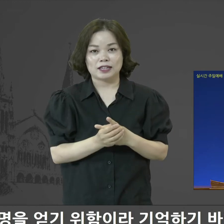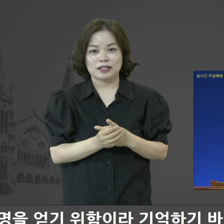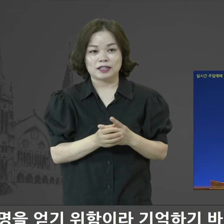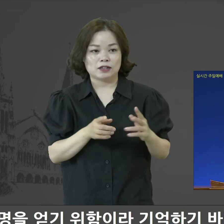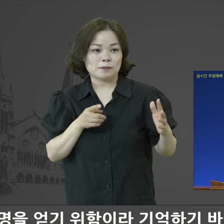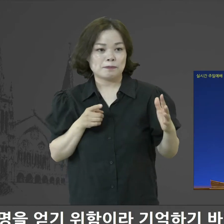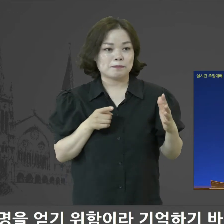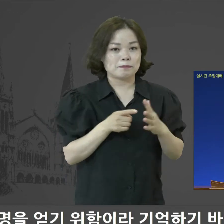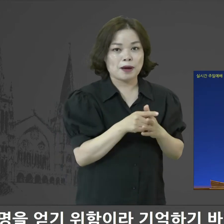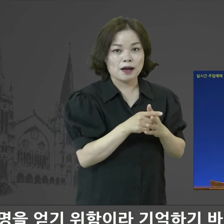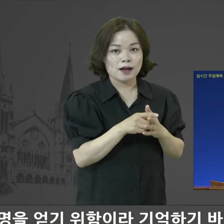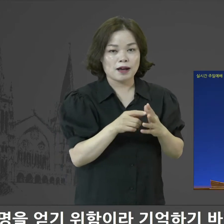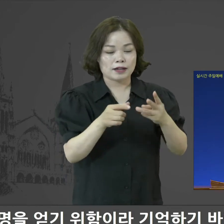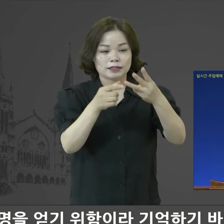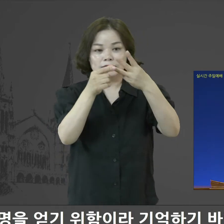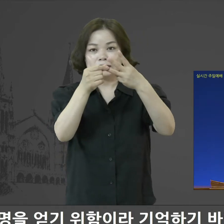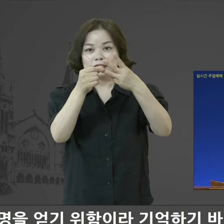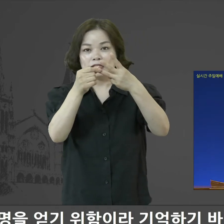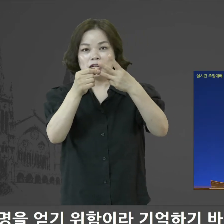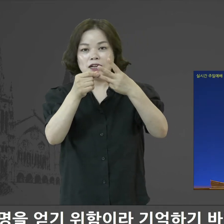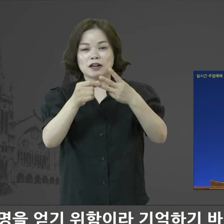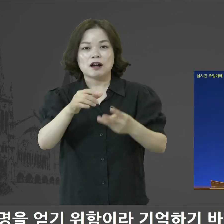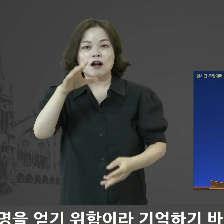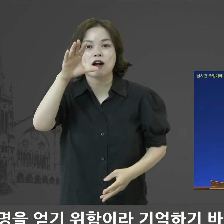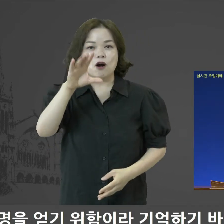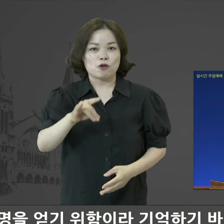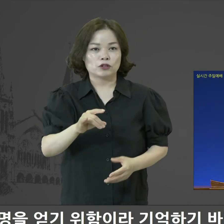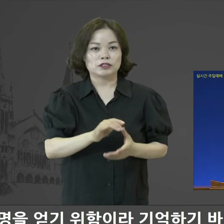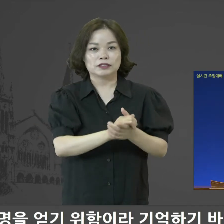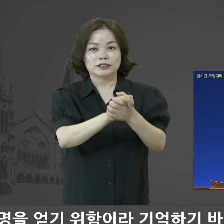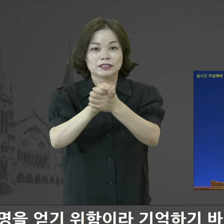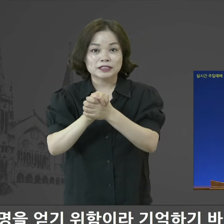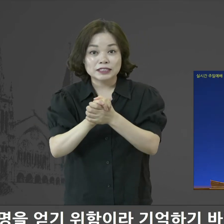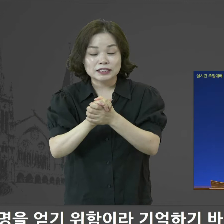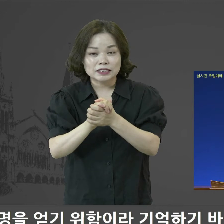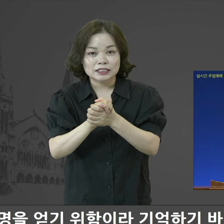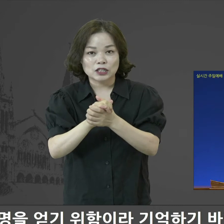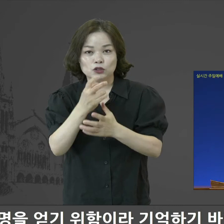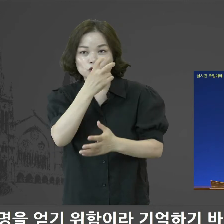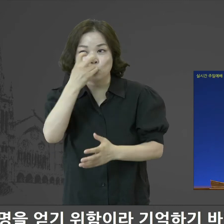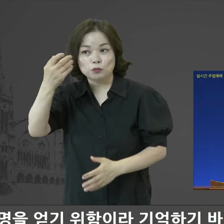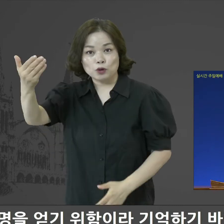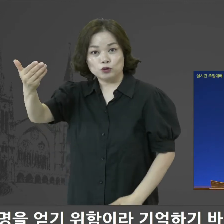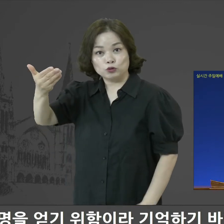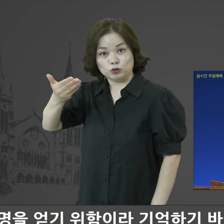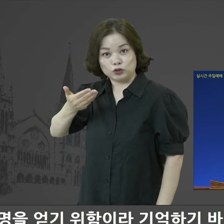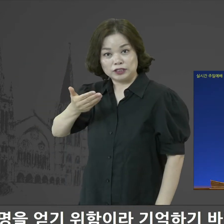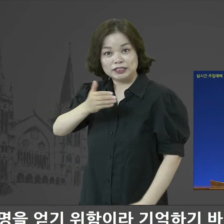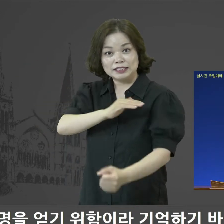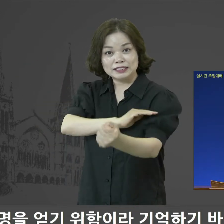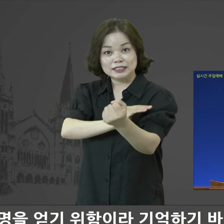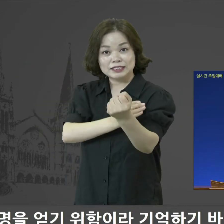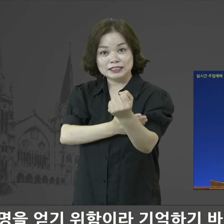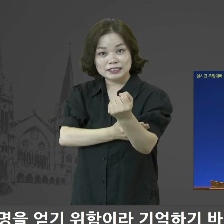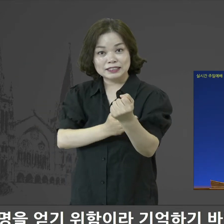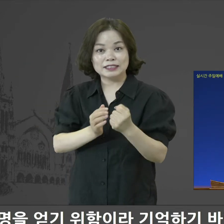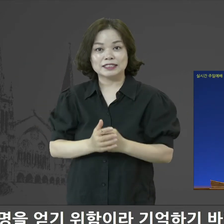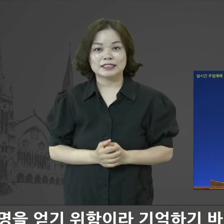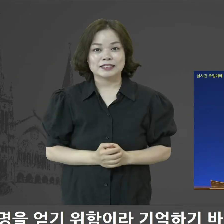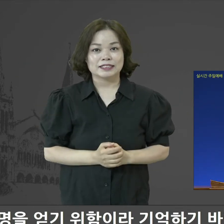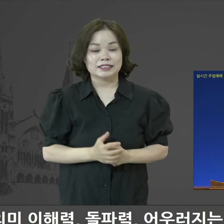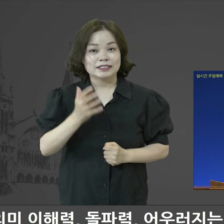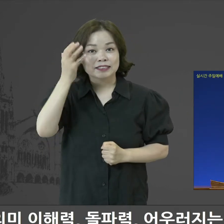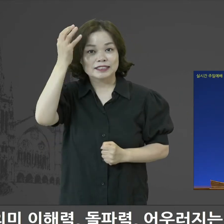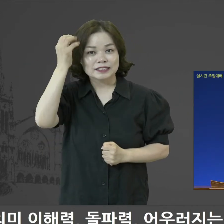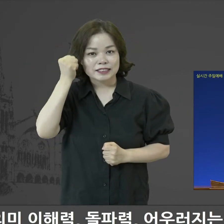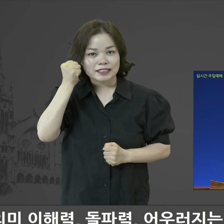돌파력, 세 번째 어우러지는 능력. 이것이 총명이 주는 이 세 가지 능력이었죠.